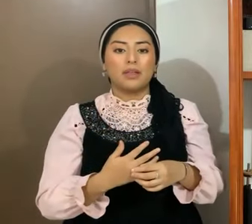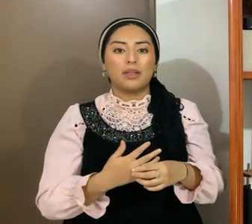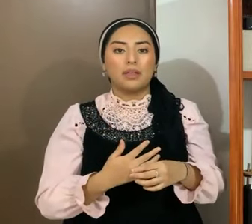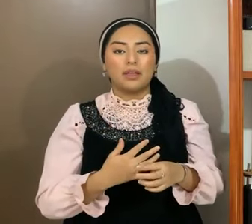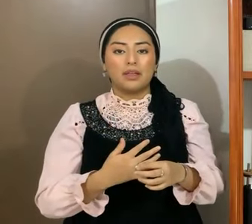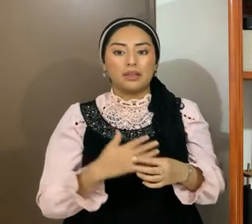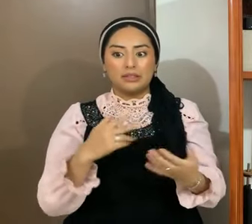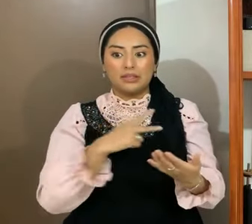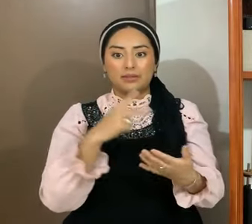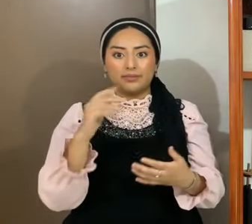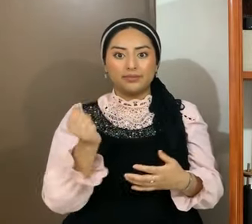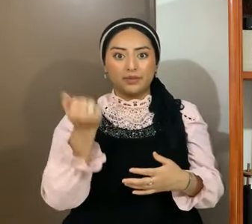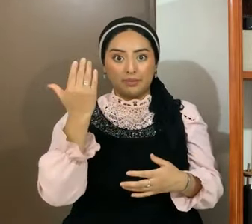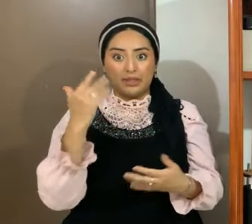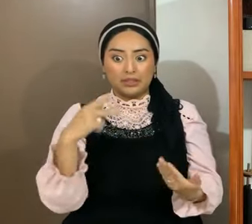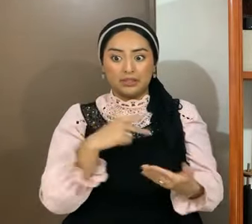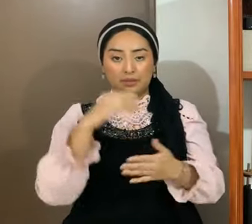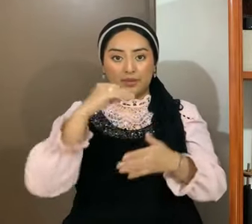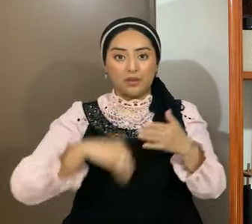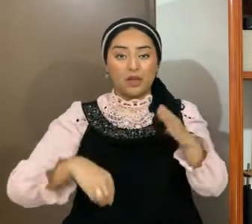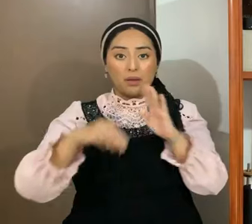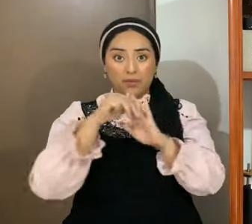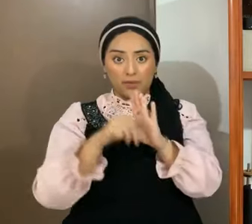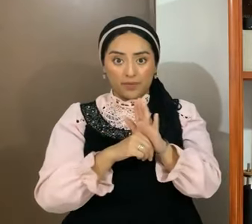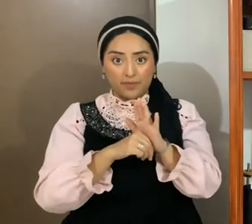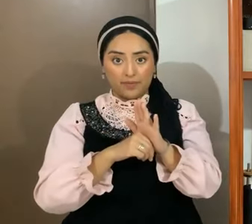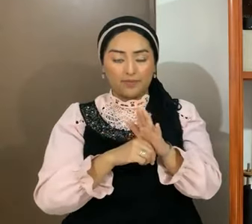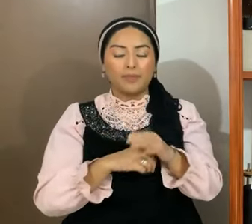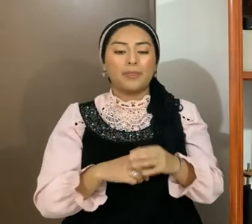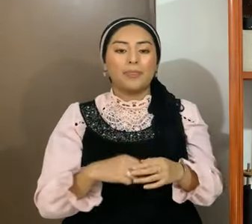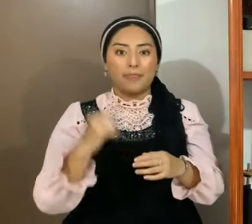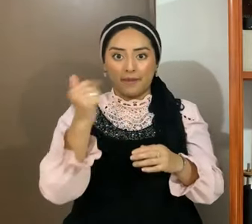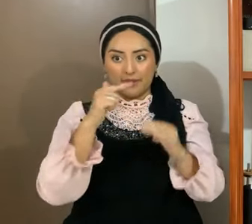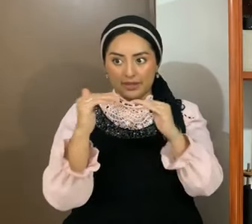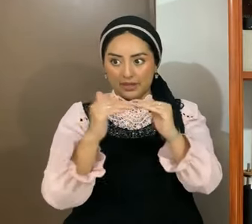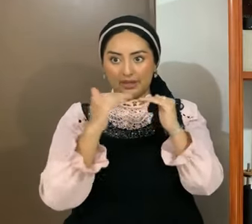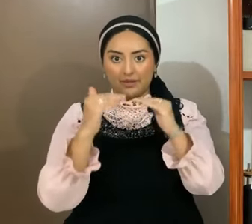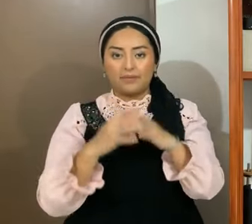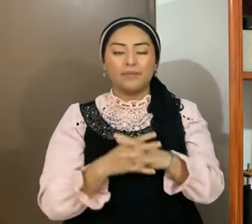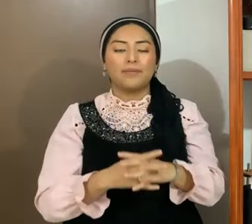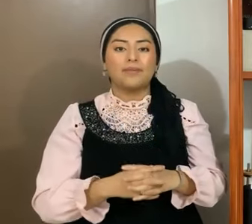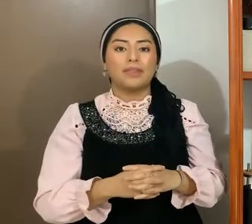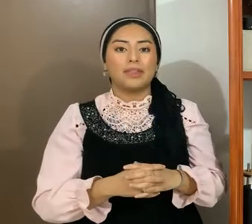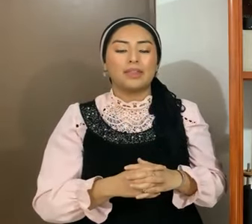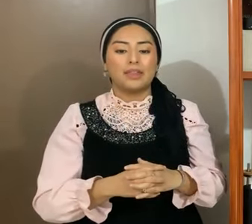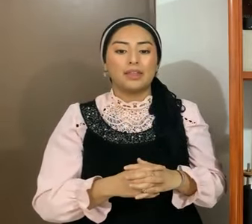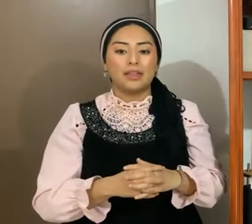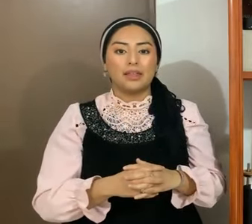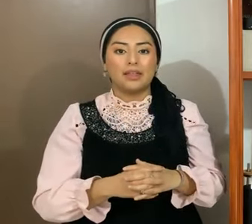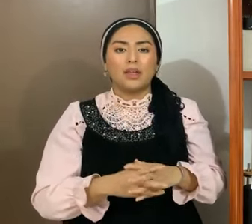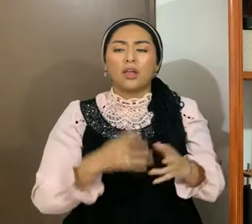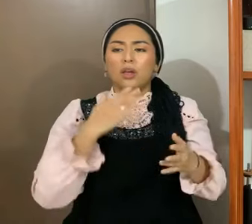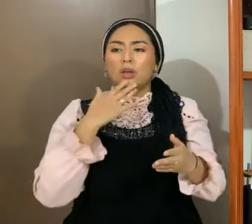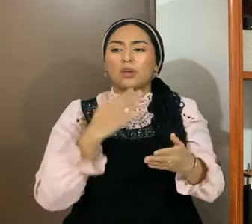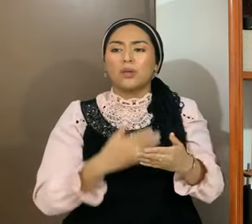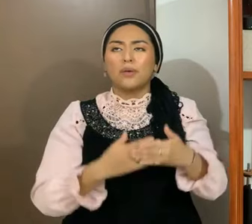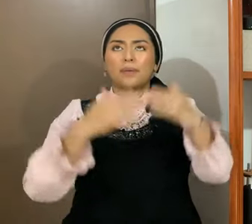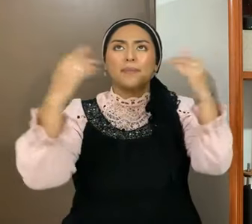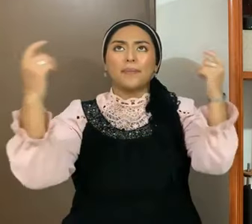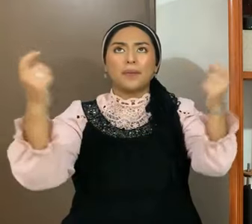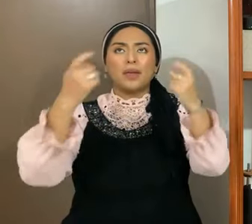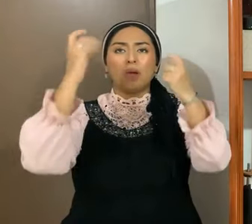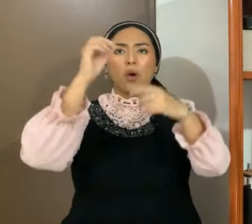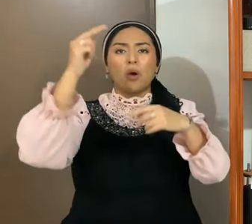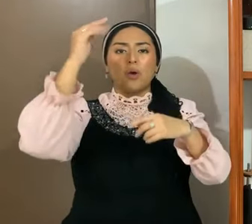el Salmo de Shabbat. Es un salmo que escribió Moshe. A la de 3, todos juntos. 1, 2, 3. Bueno es exaltarte,